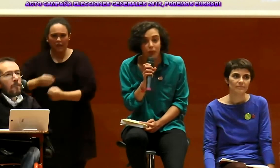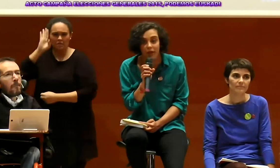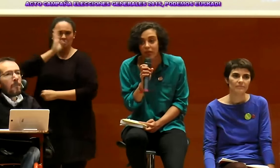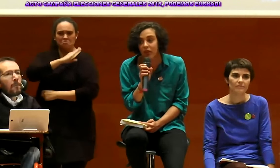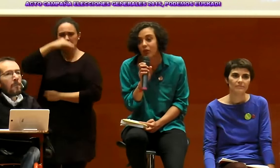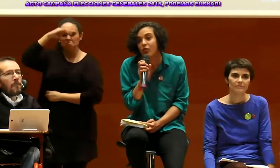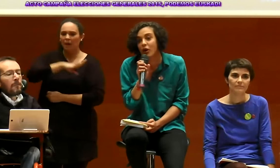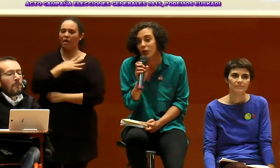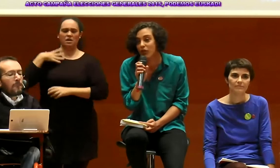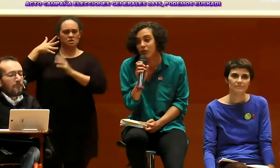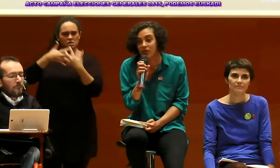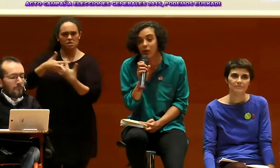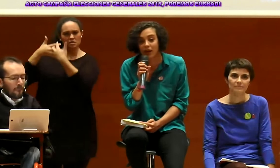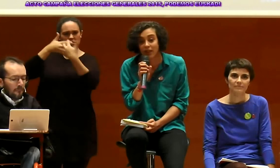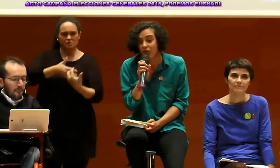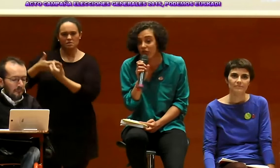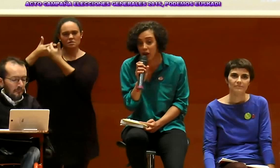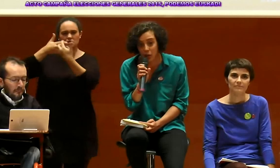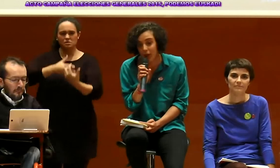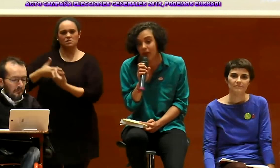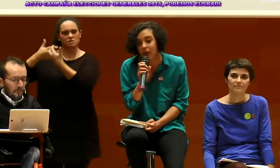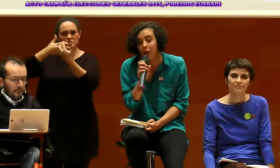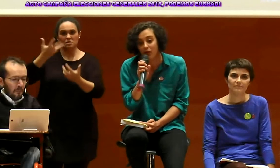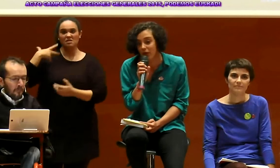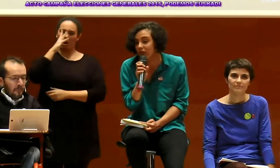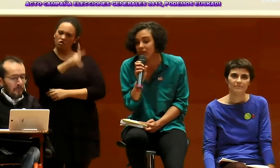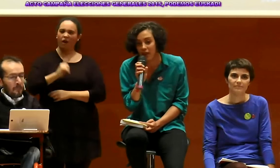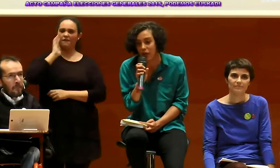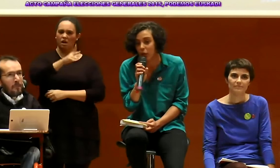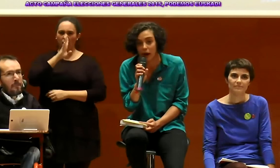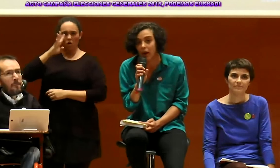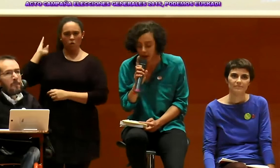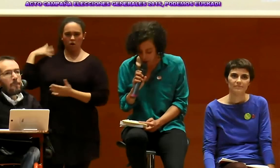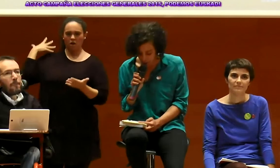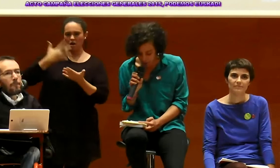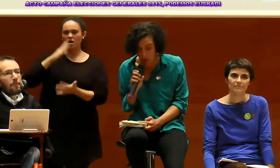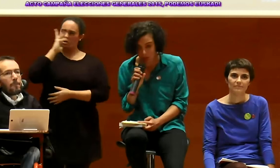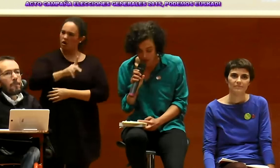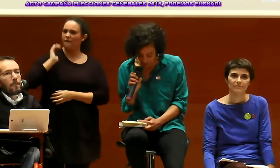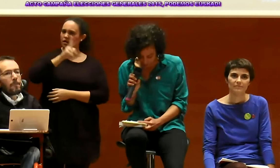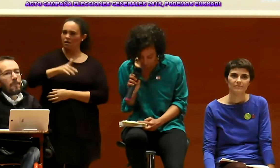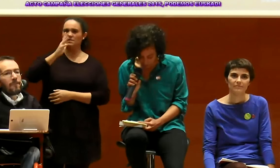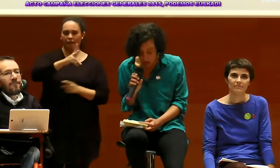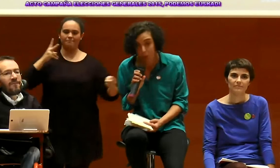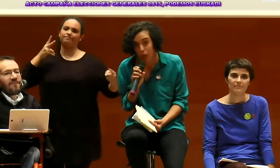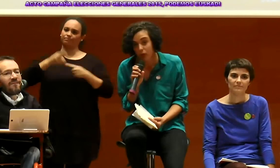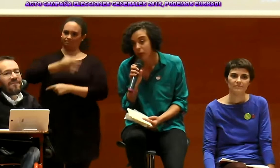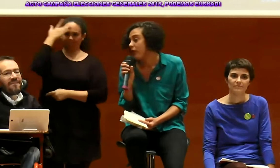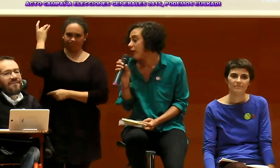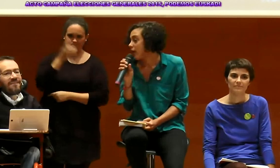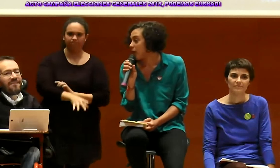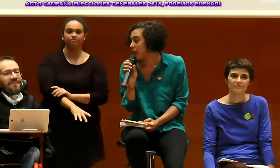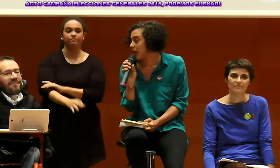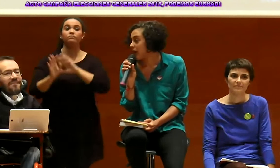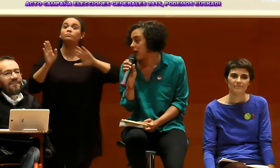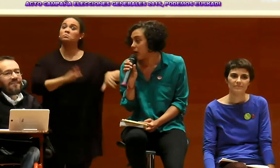nuestros padres, nuestros abuelos y nuestras abuelas y que nos están robando, que llevan 4 años intentándonos robar y no podemos permitírselo. Y por último,